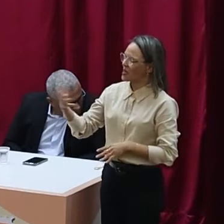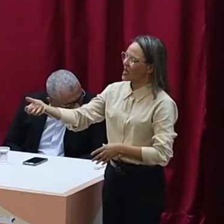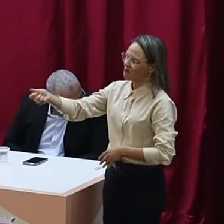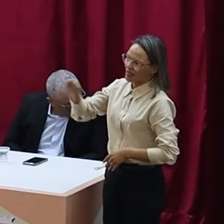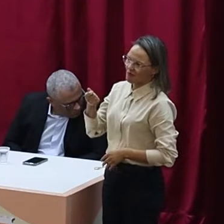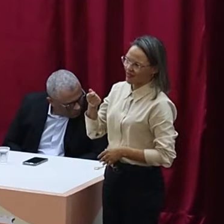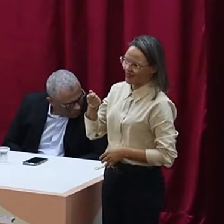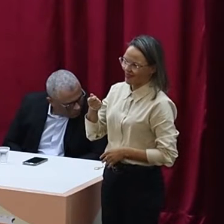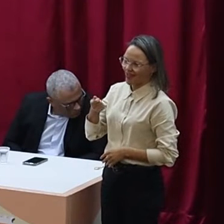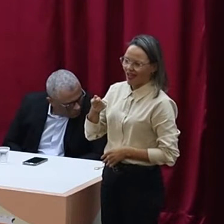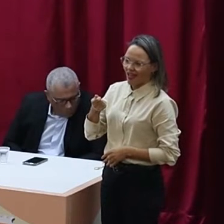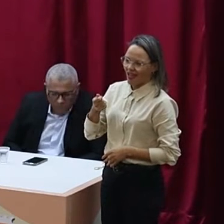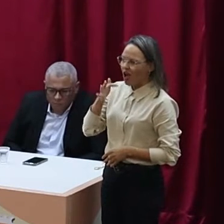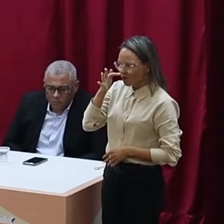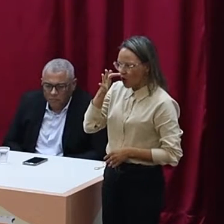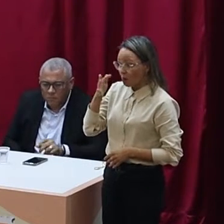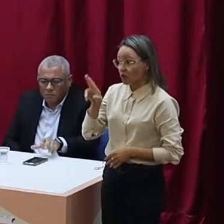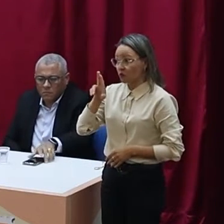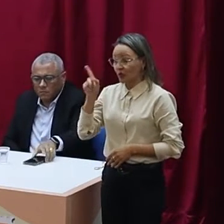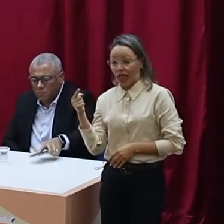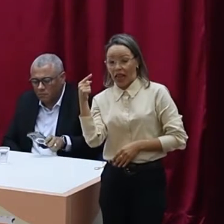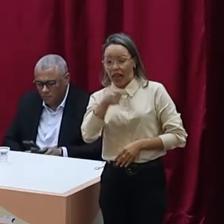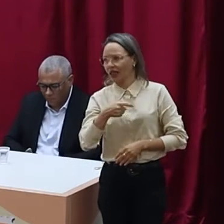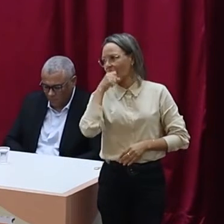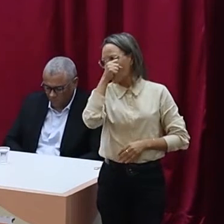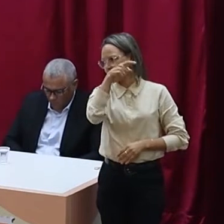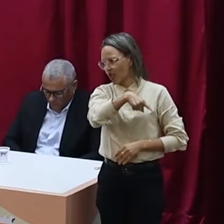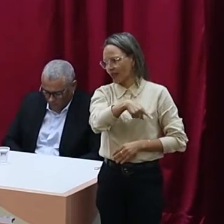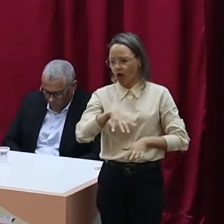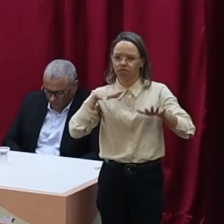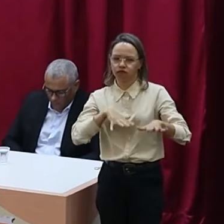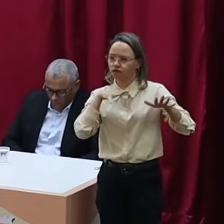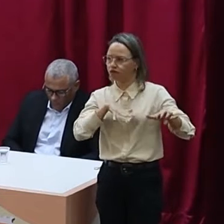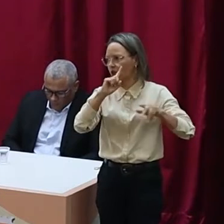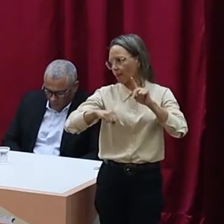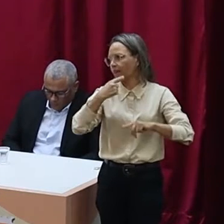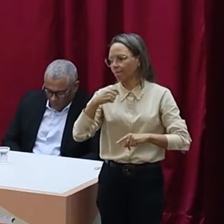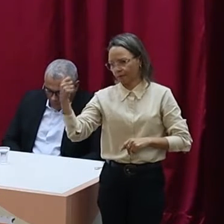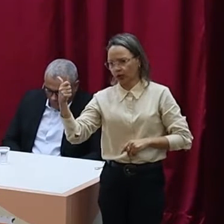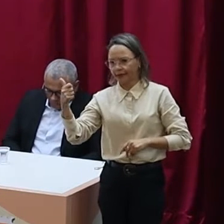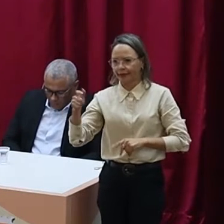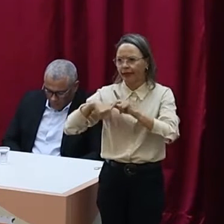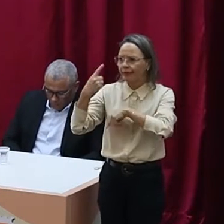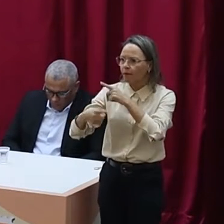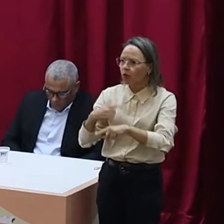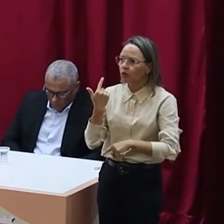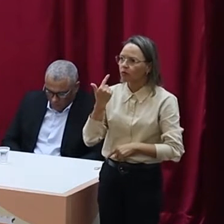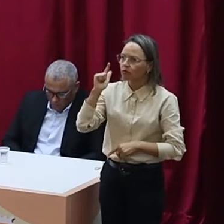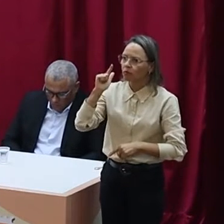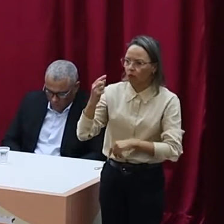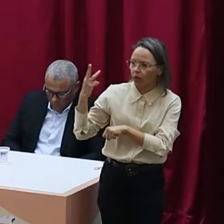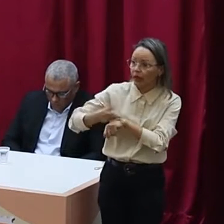gente vai usar as flores lá da resistência, lá na marcha depois. E aí tem uma terceira instância